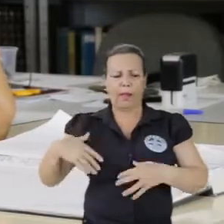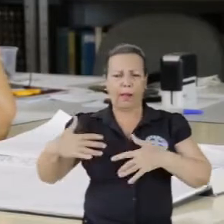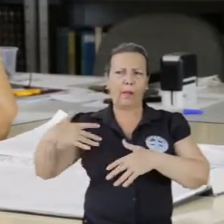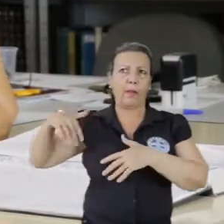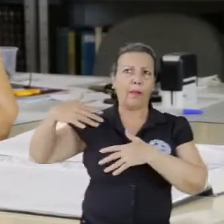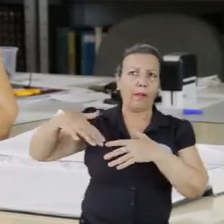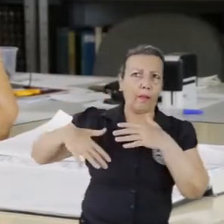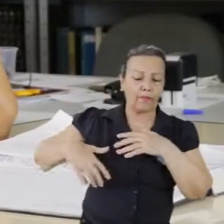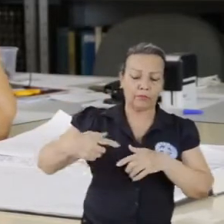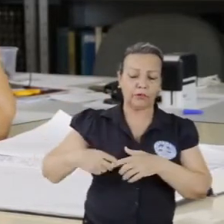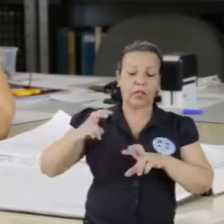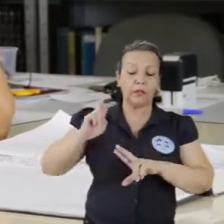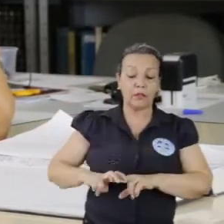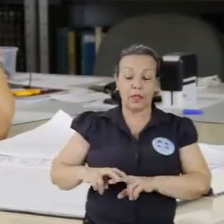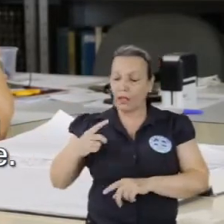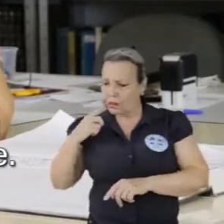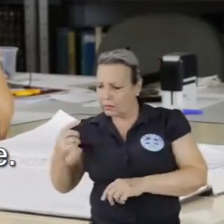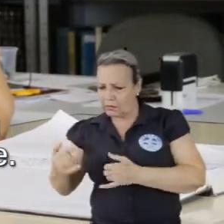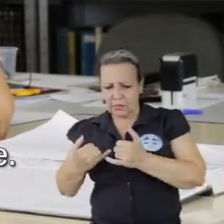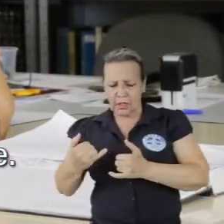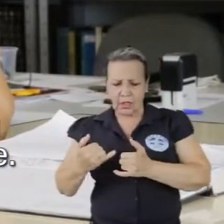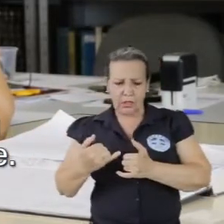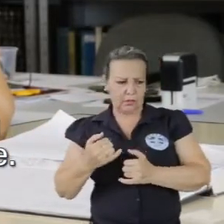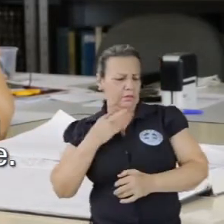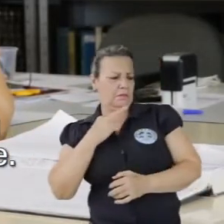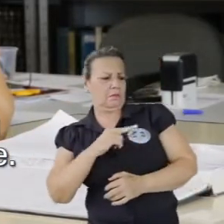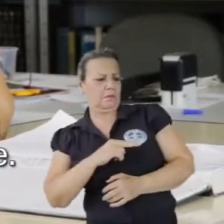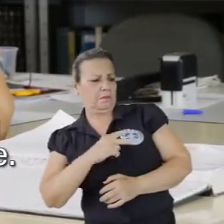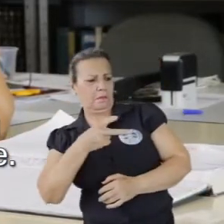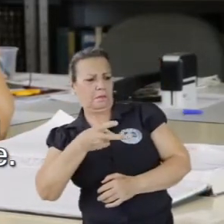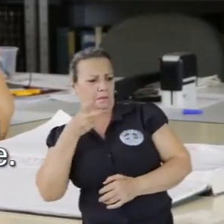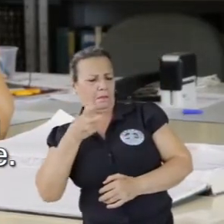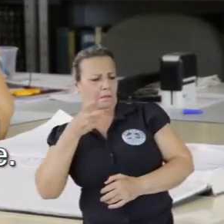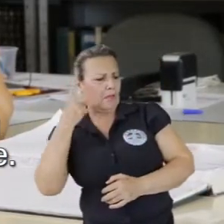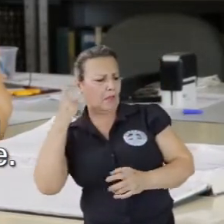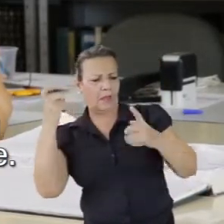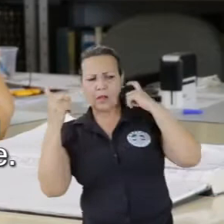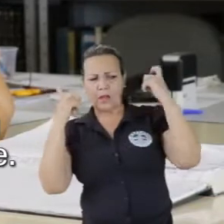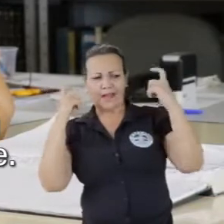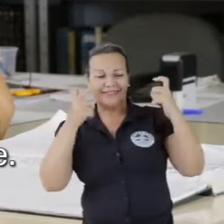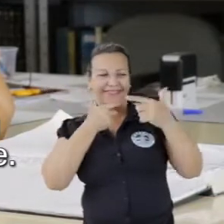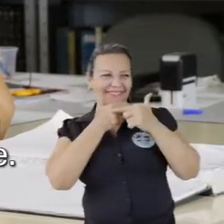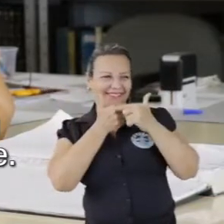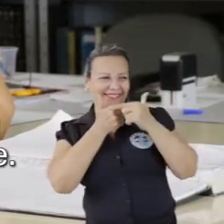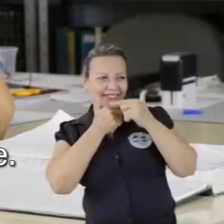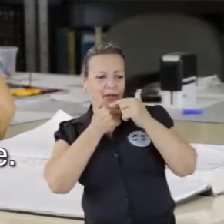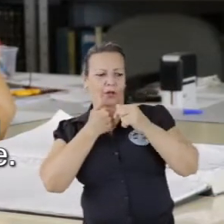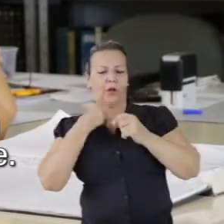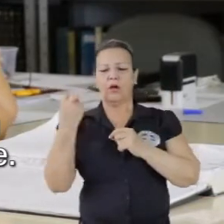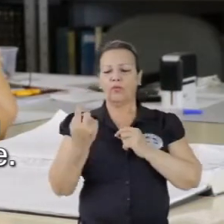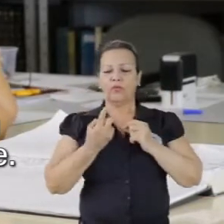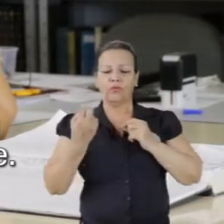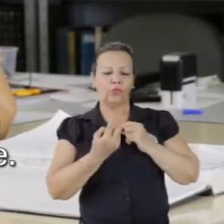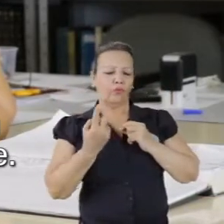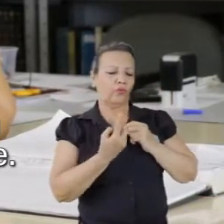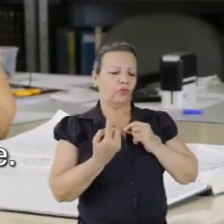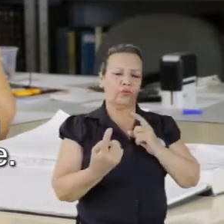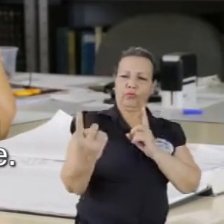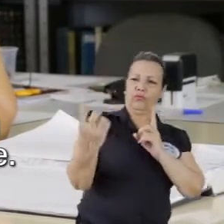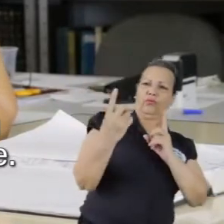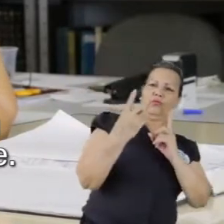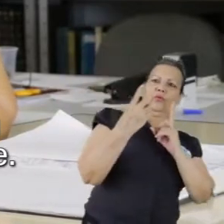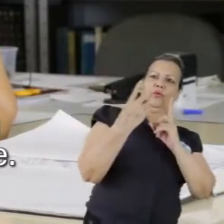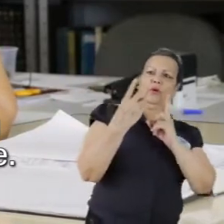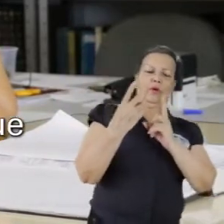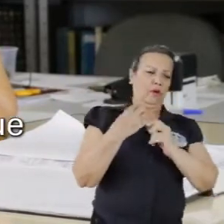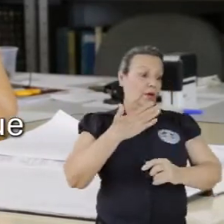louça e ele estava sentado brincando. Ele não percebeu o barulho, ele riu de uma tampa que veio